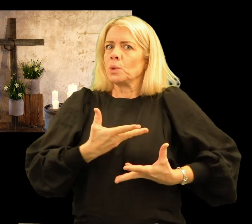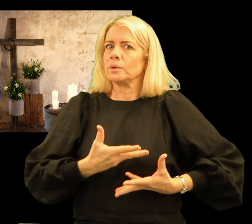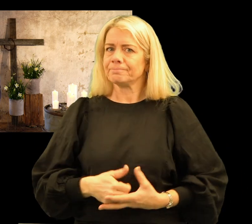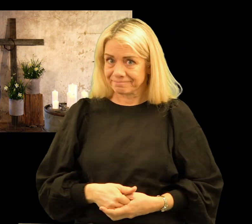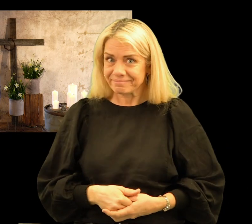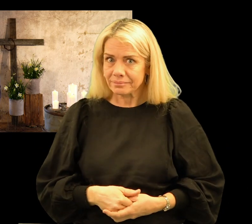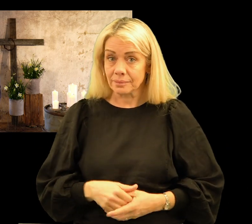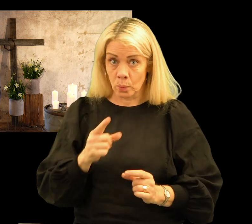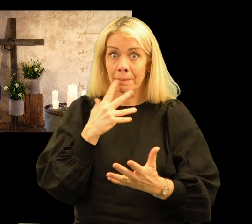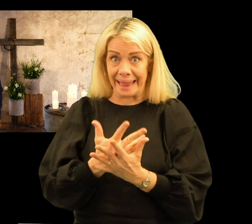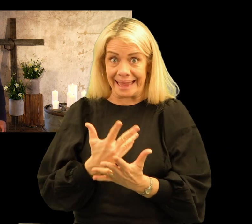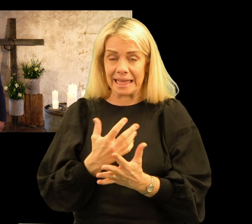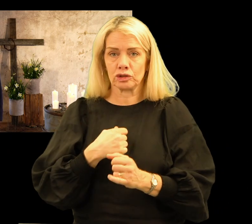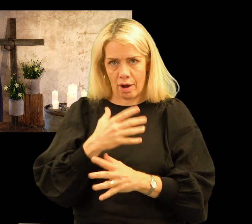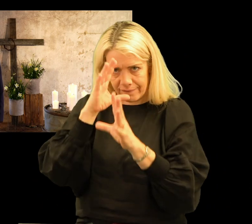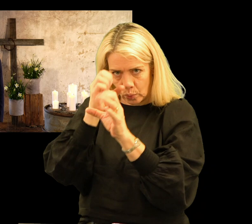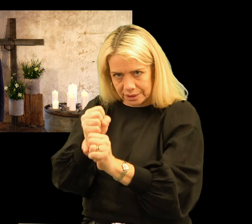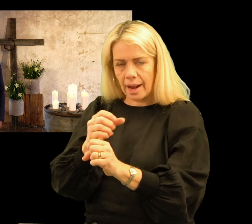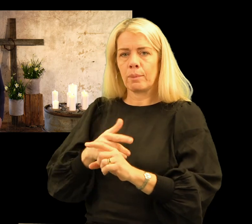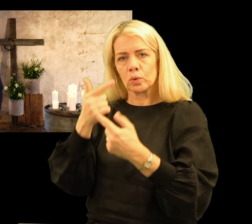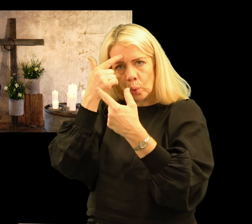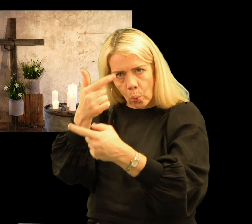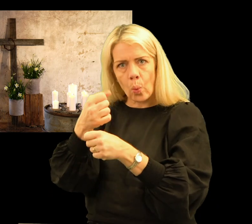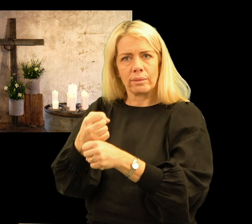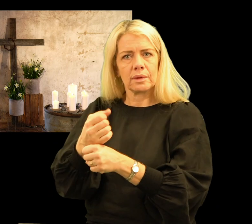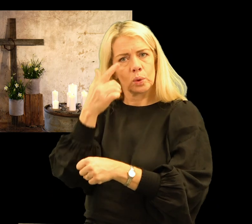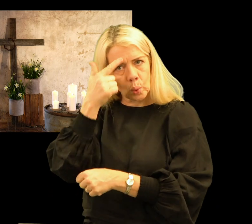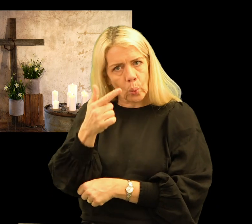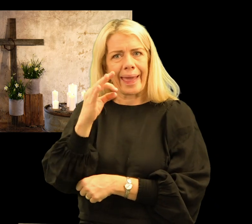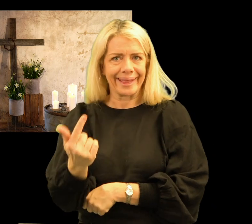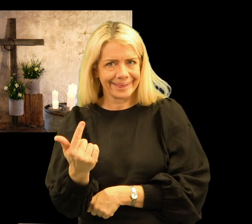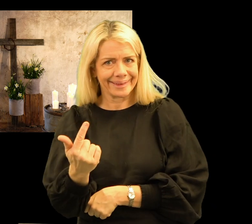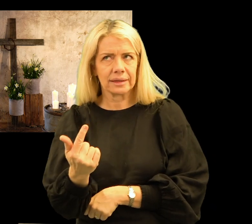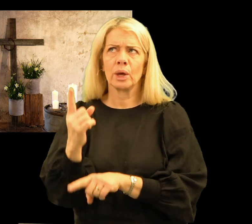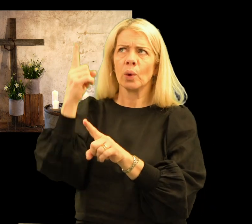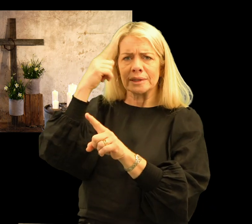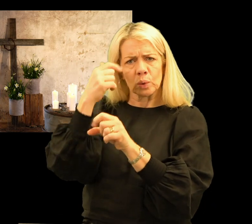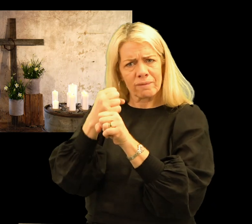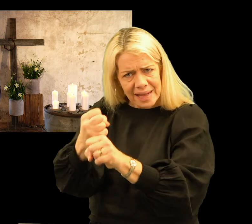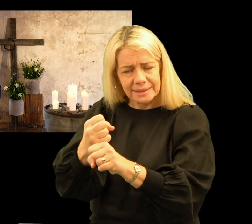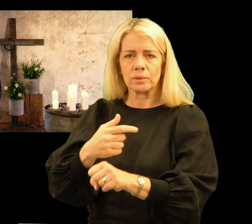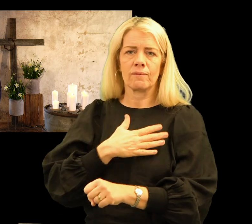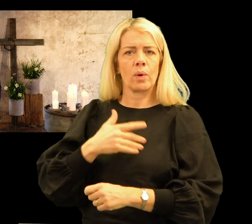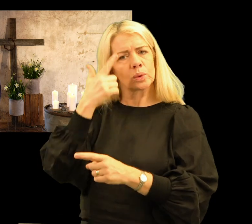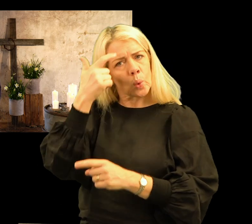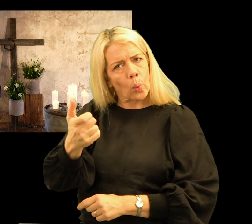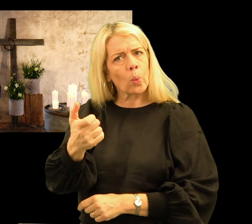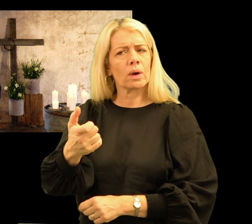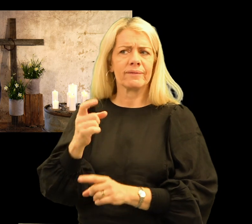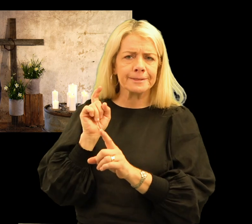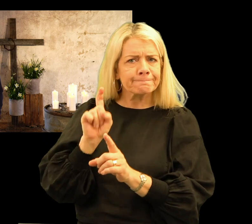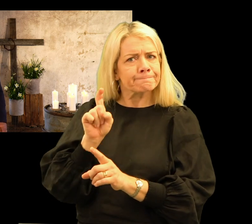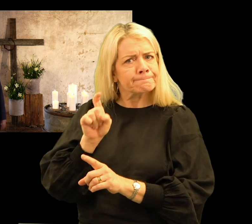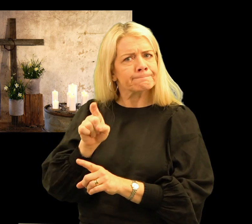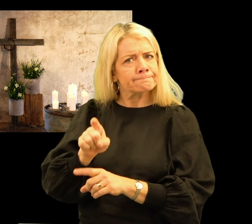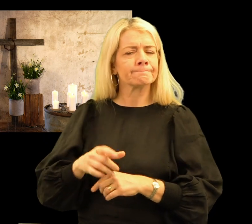passion. Den här predikan kommer fokusera på trohet, Guds trofasthet och vår trofasthet. Och jag återkommer